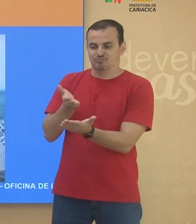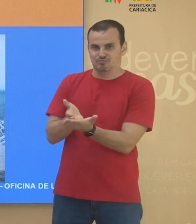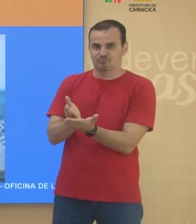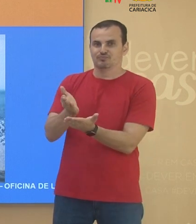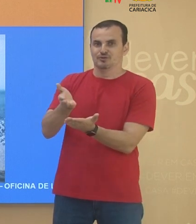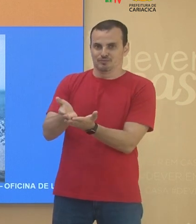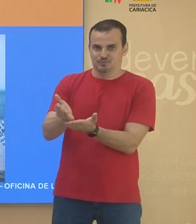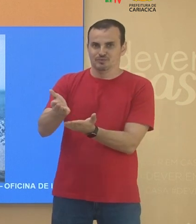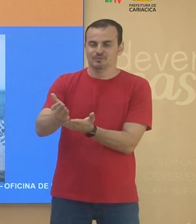Jet ski.